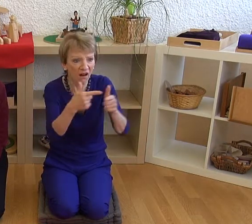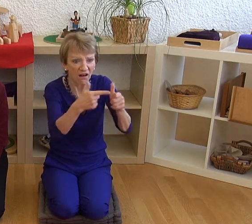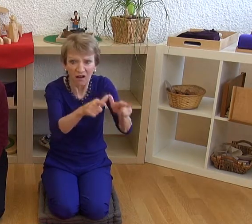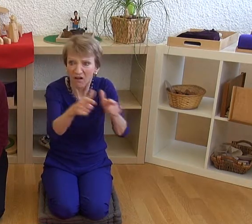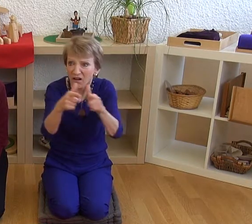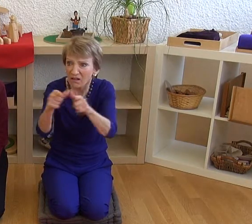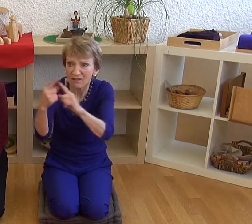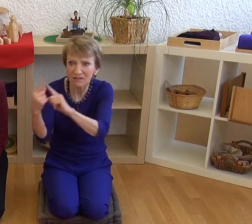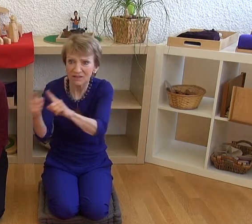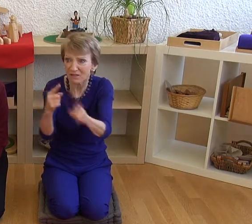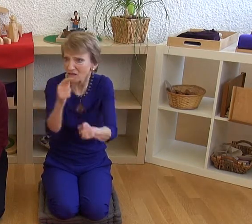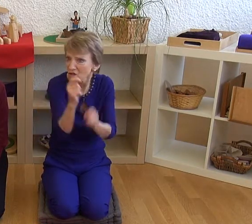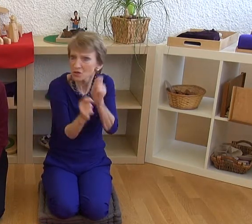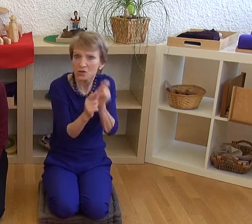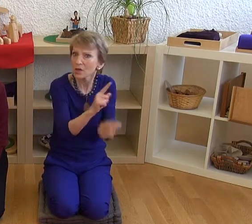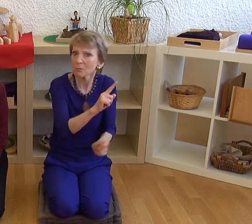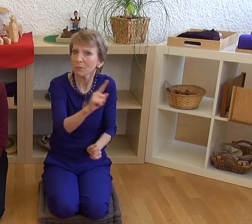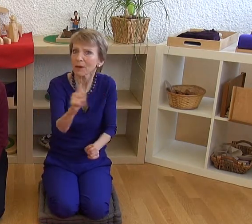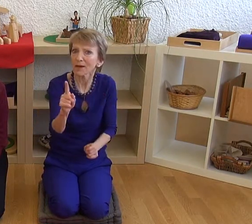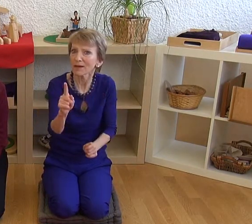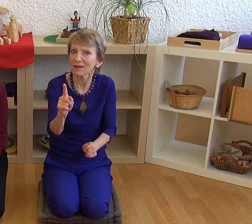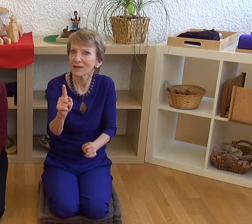langues.